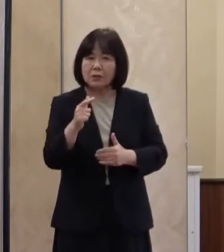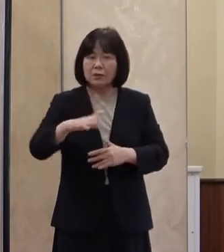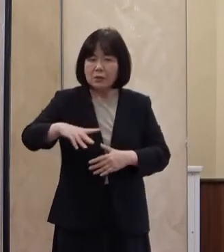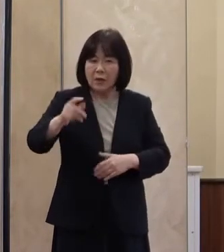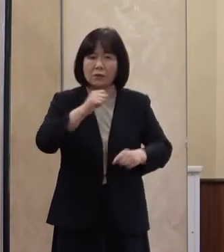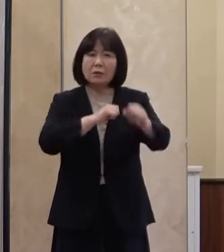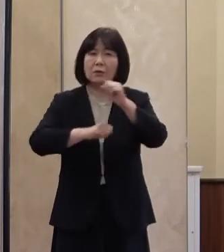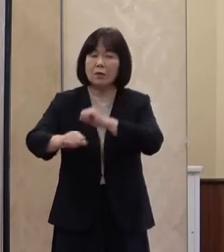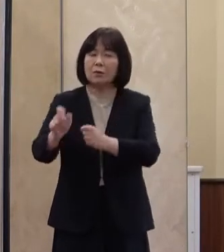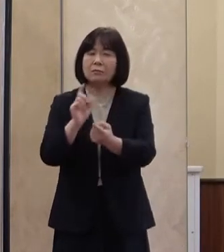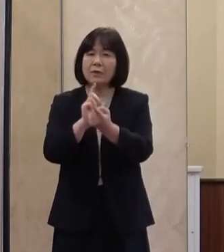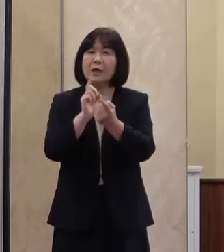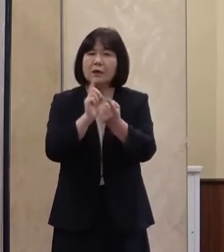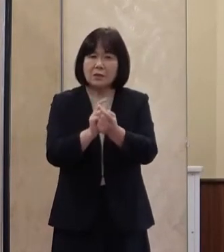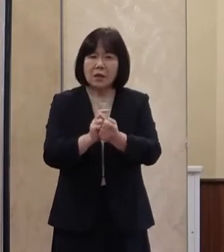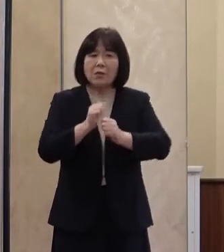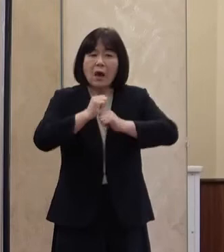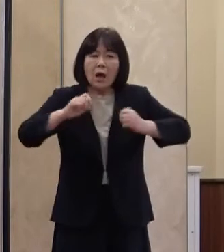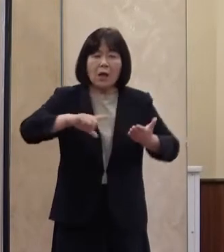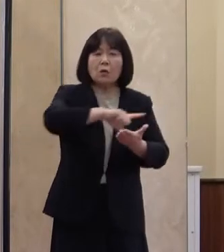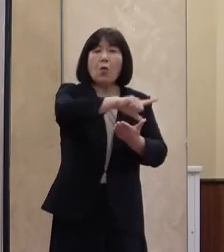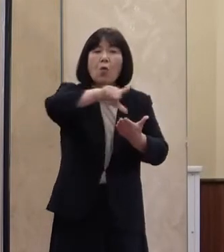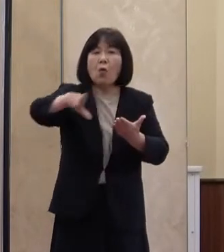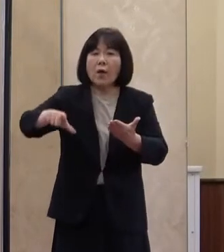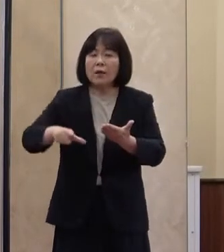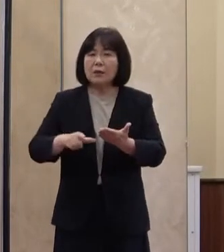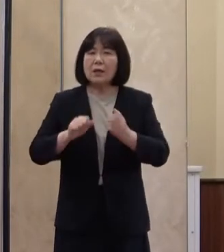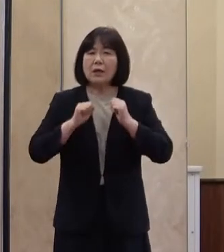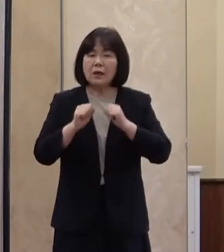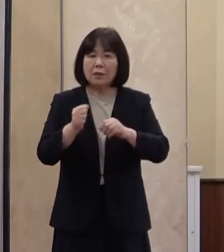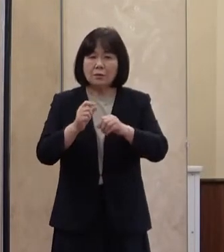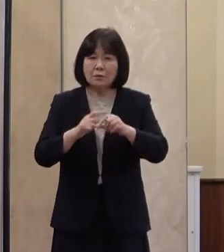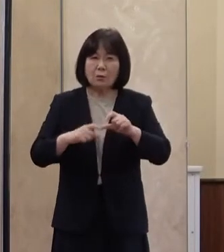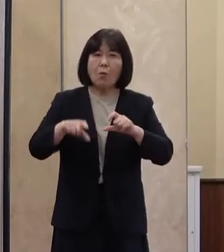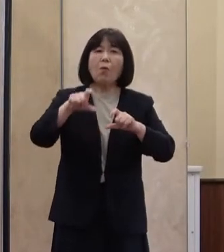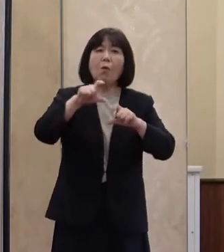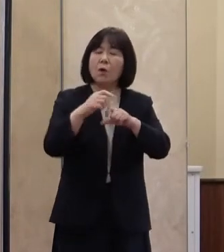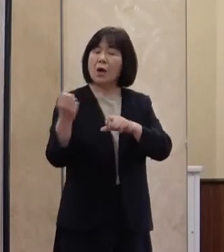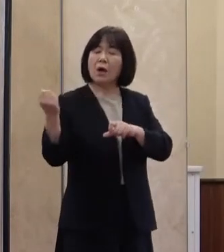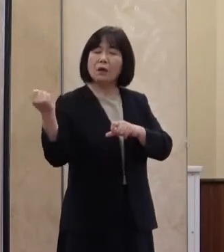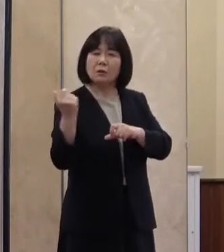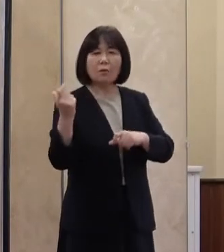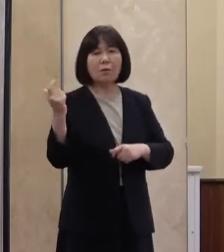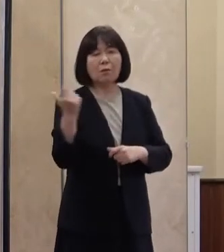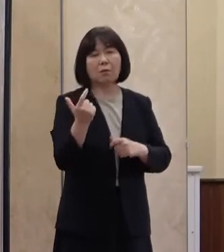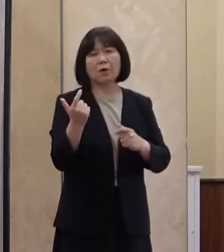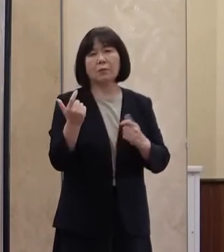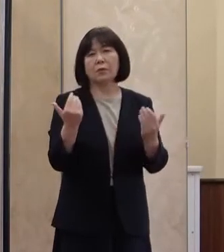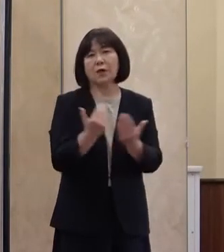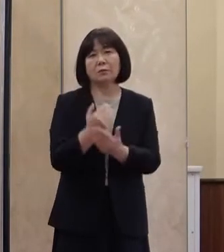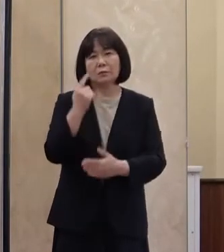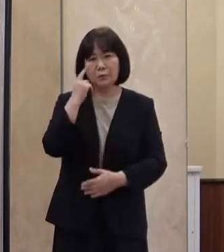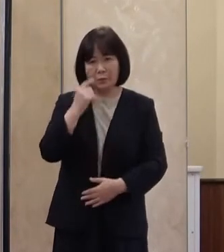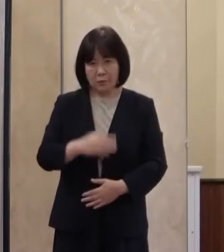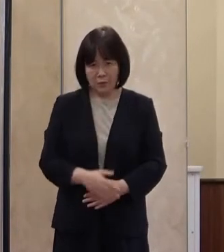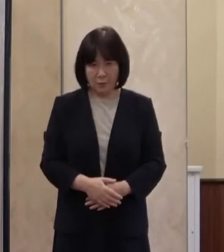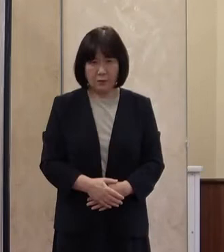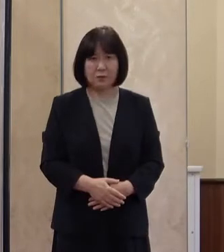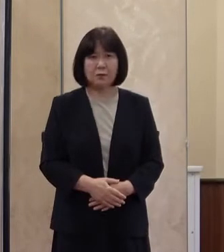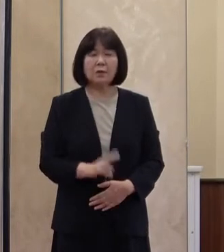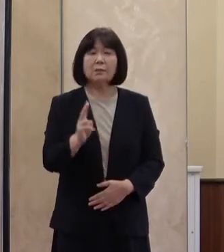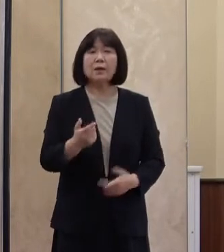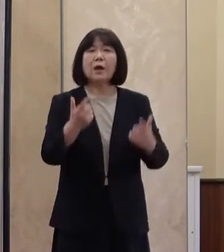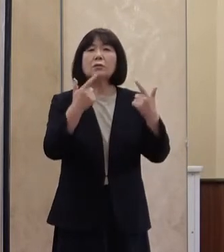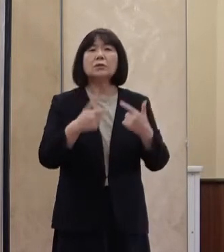制とこうしたら、より広域自治体で実行する方がより強固なものになるだろうというふうに思ってます。それから普段の災